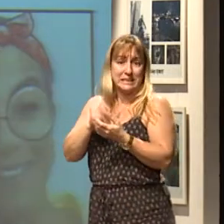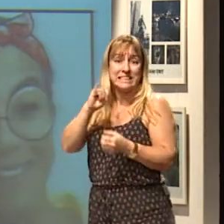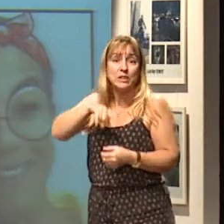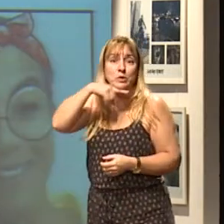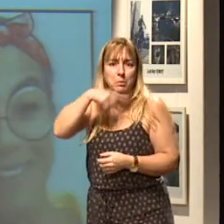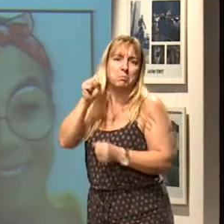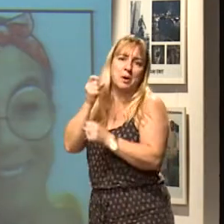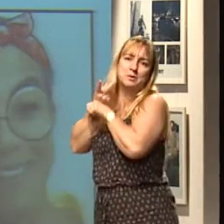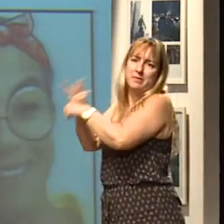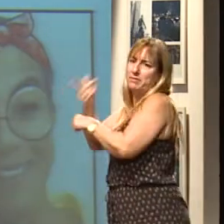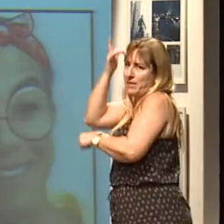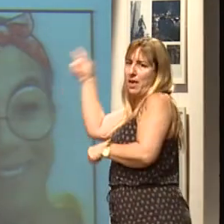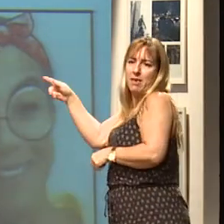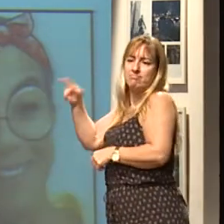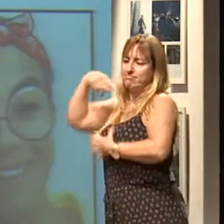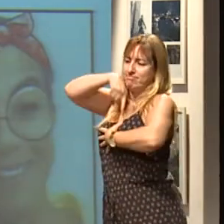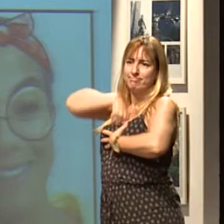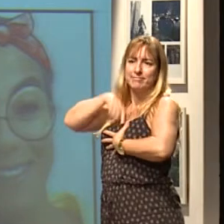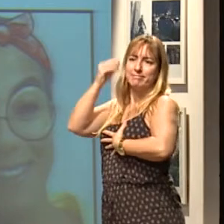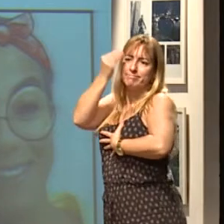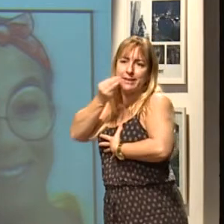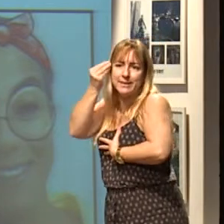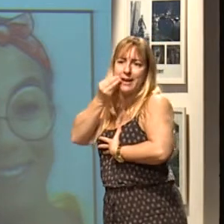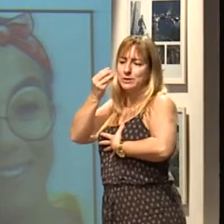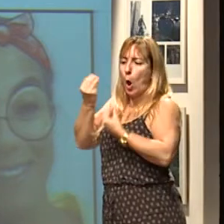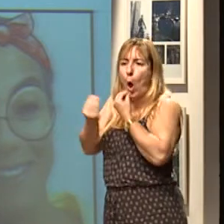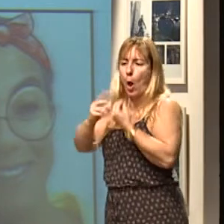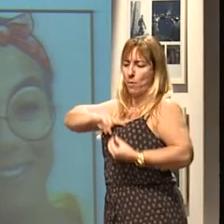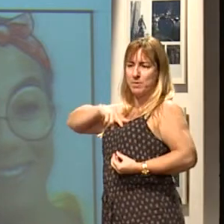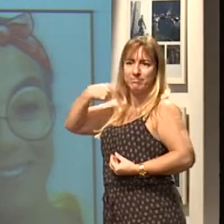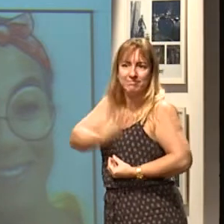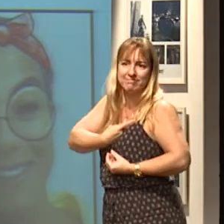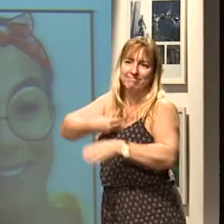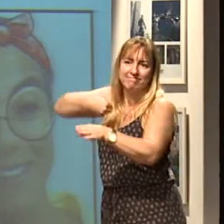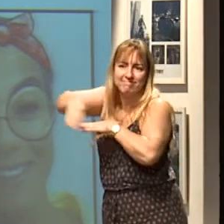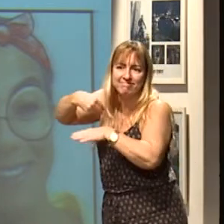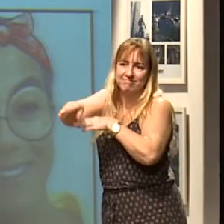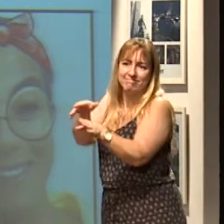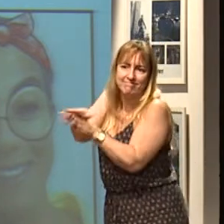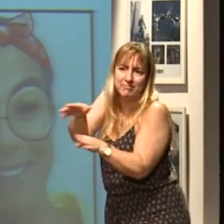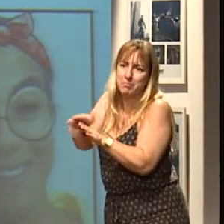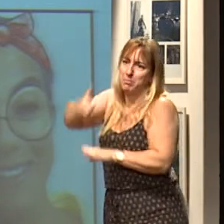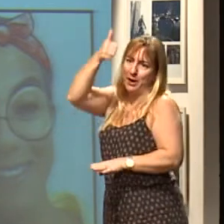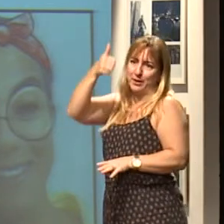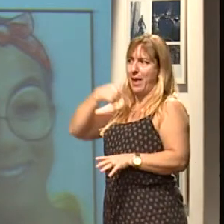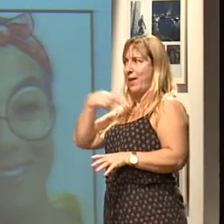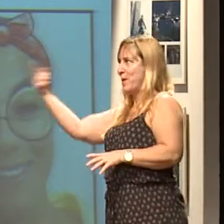É transexual, a Alessandra. Questões sobre transexualidade, vocês podem procurar ela, que ela